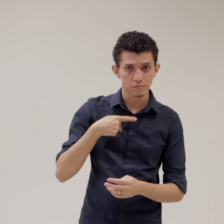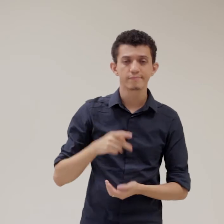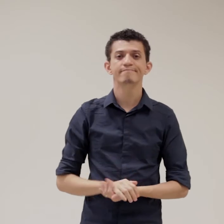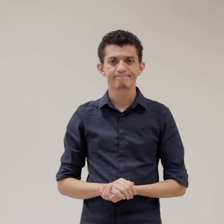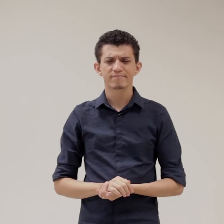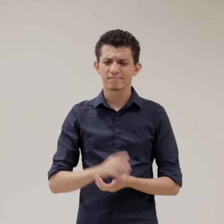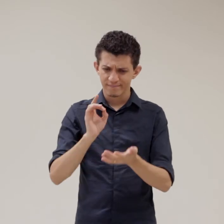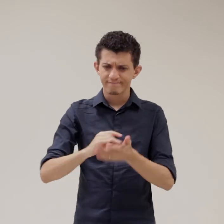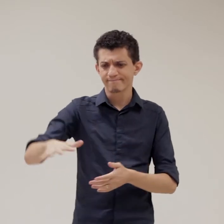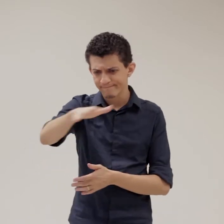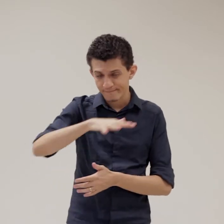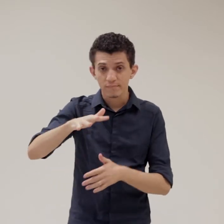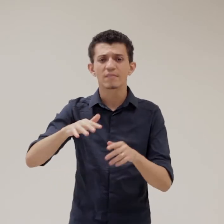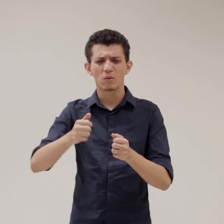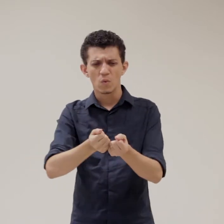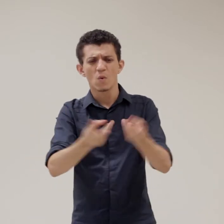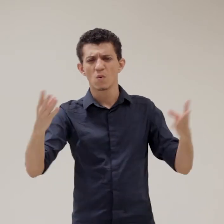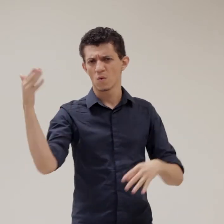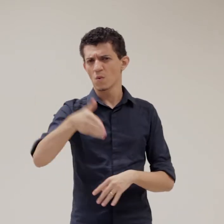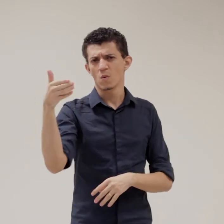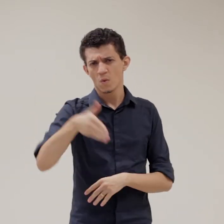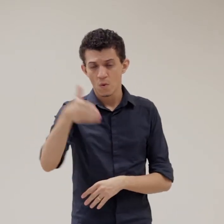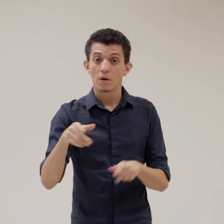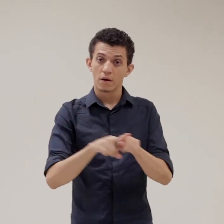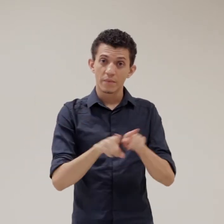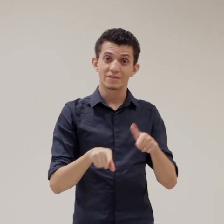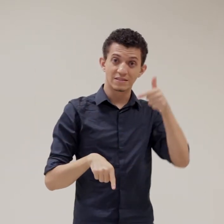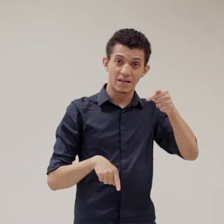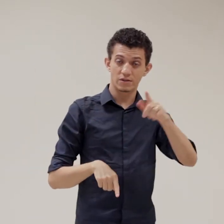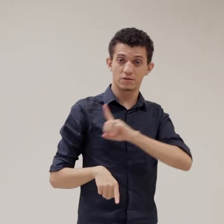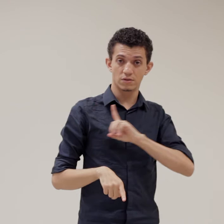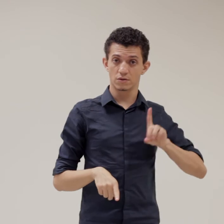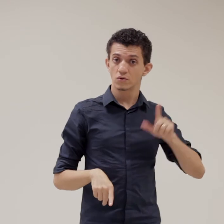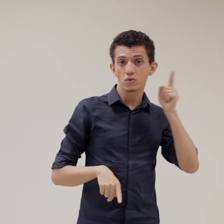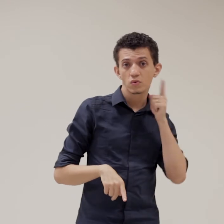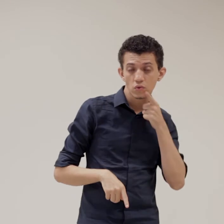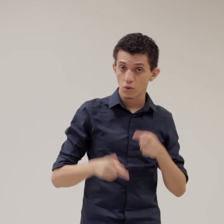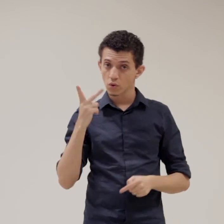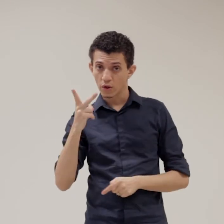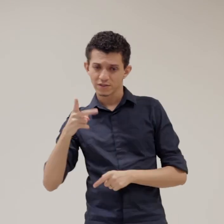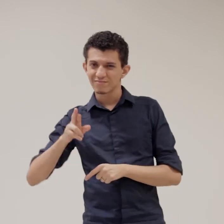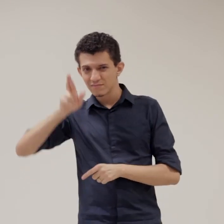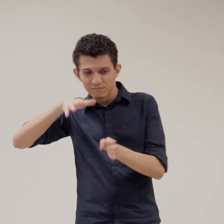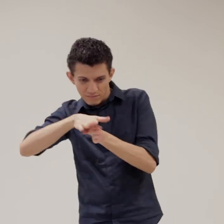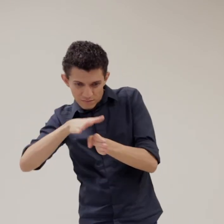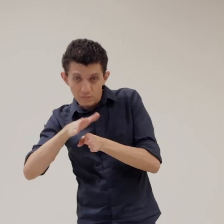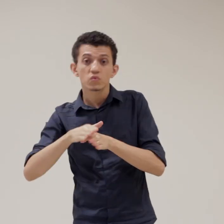sábado, um acampamento e um congresso anual, enumera o pastor Rainer da Silva Nonato, que perdeu a audição aos 3 anos de